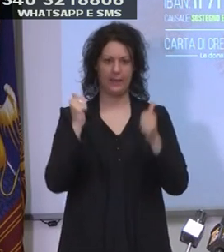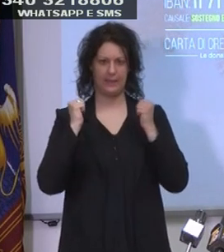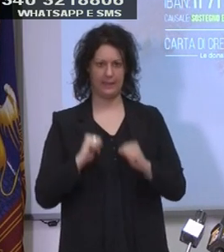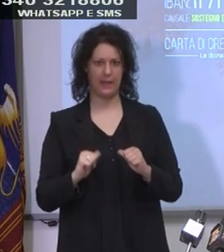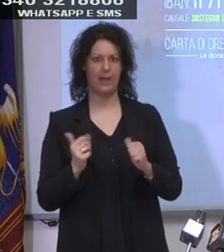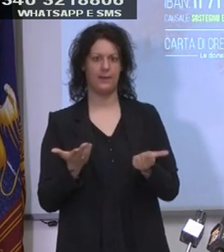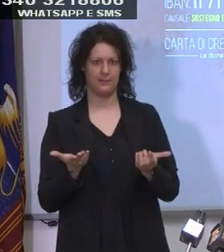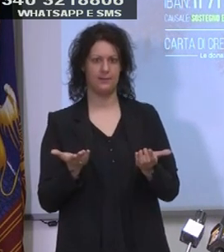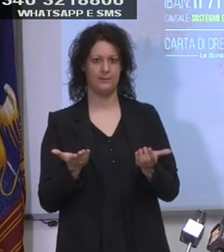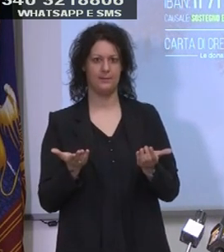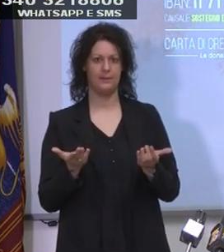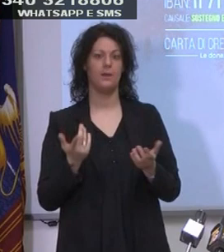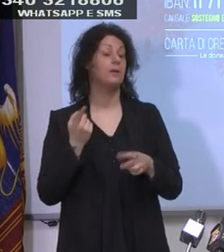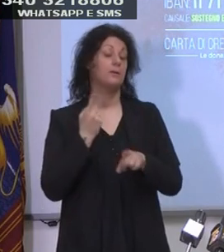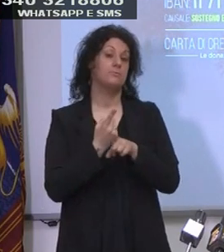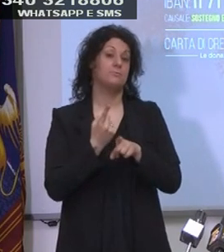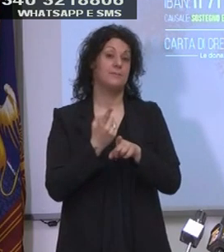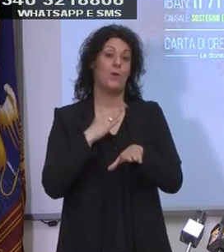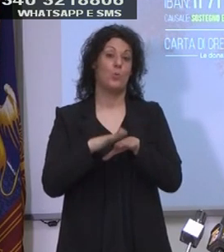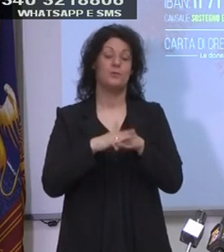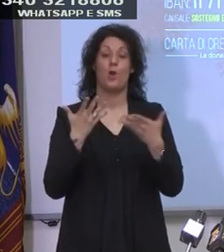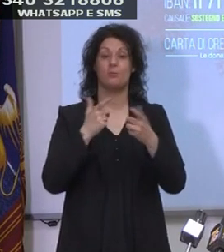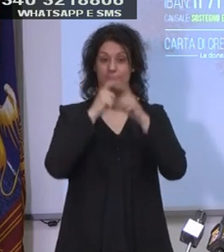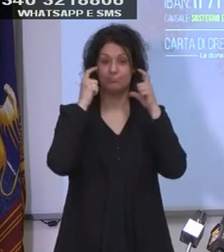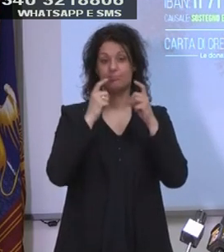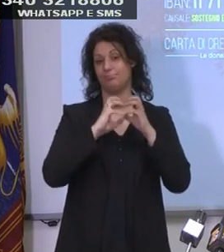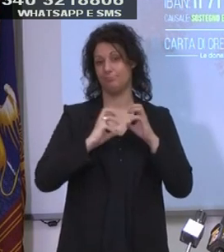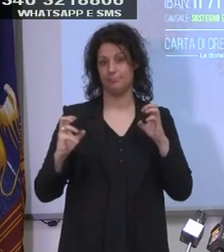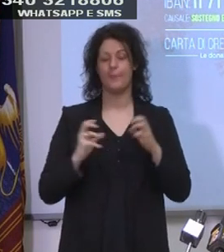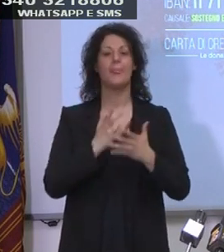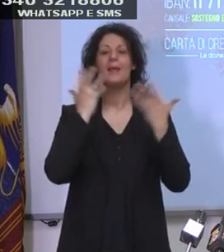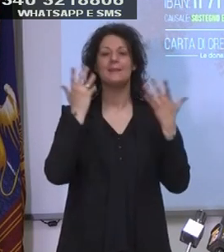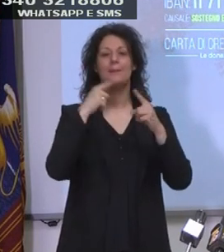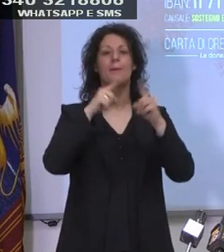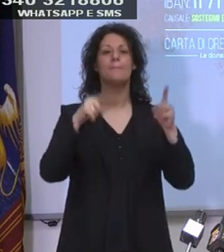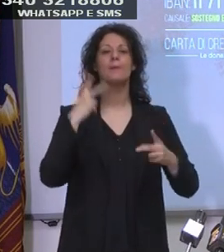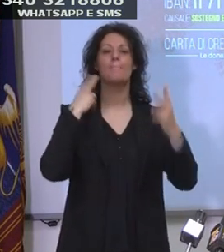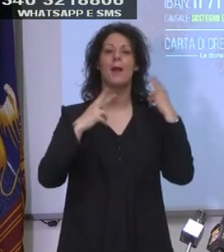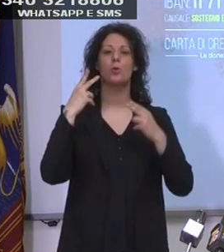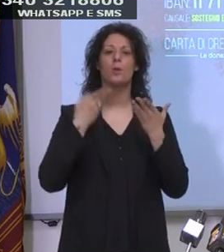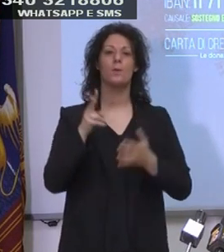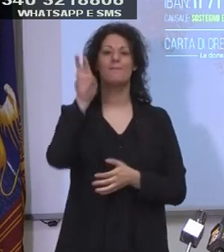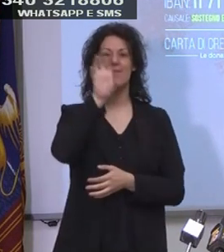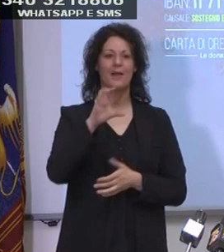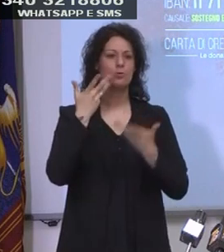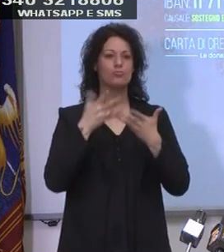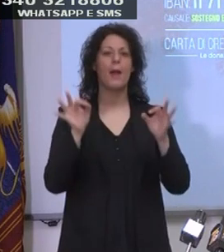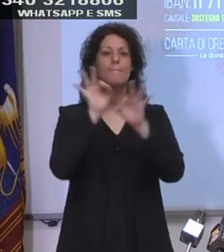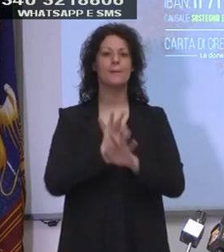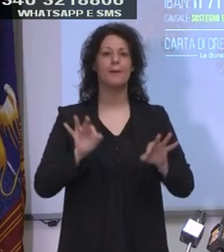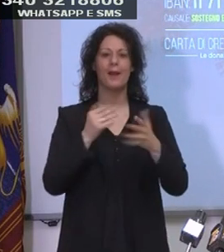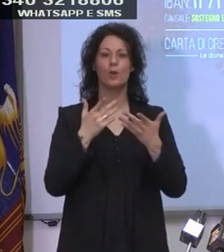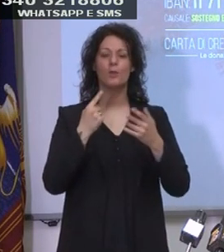attraverso l'uso dei dispositivi. Il fatto che i parrucchieri in Veneto abbiano omologato la mascherina